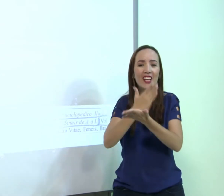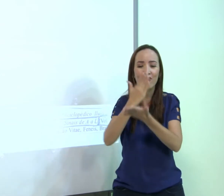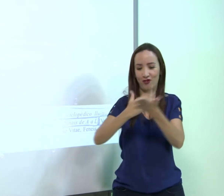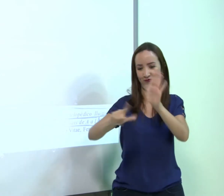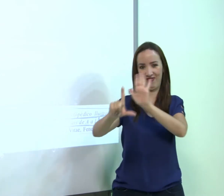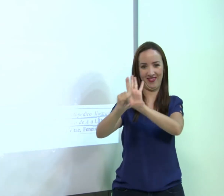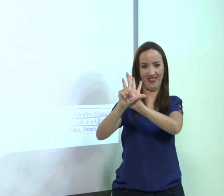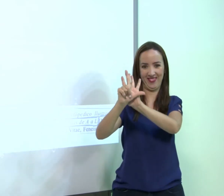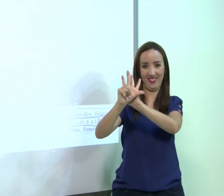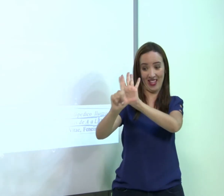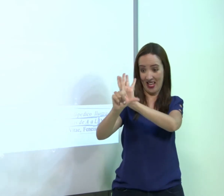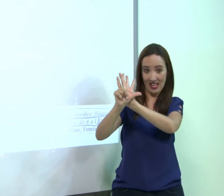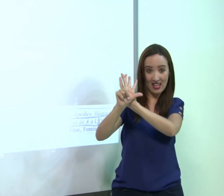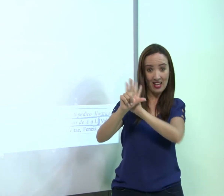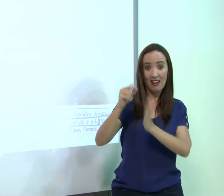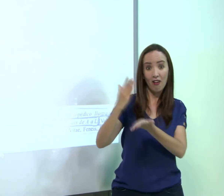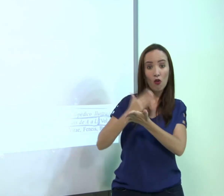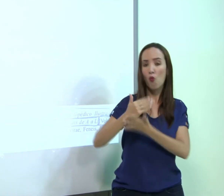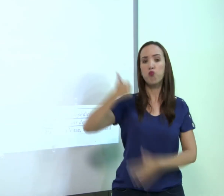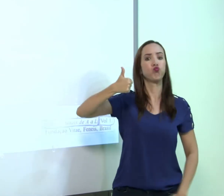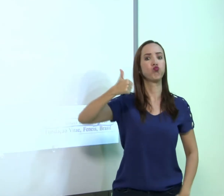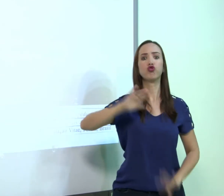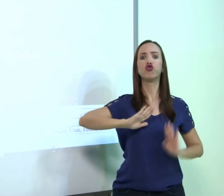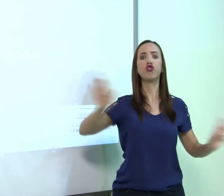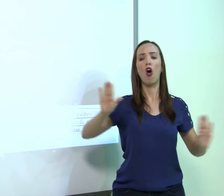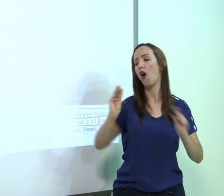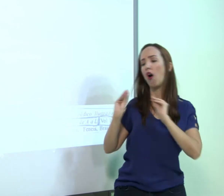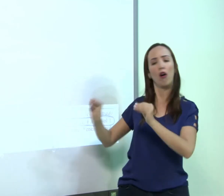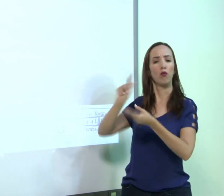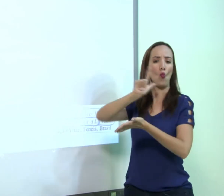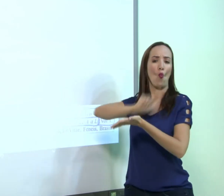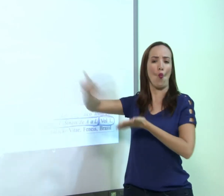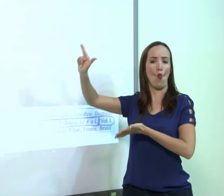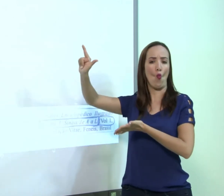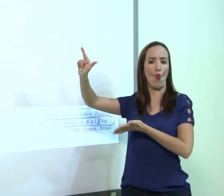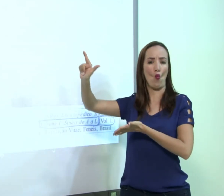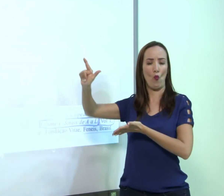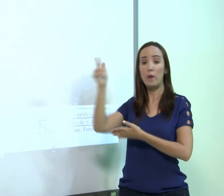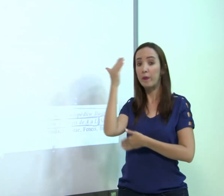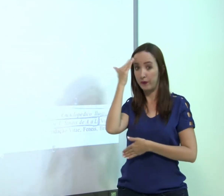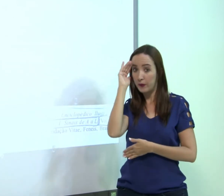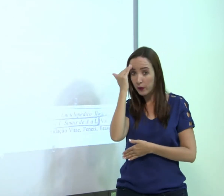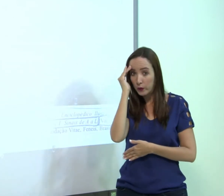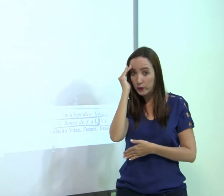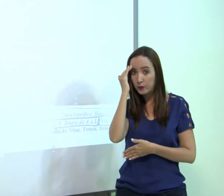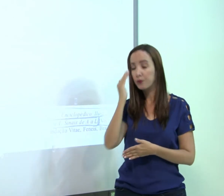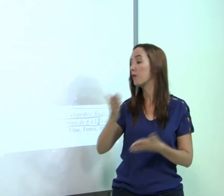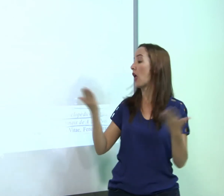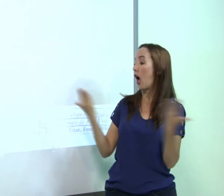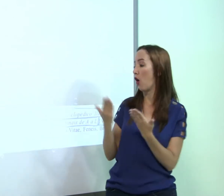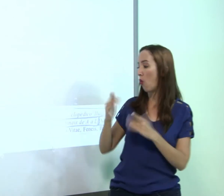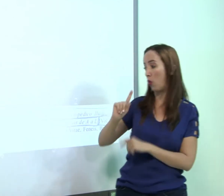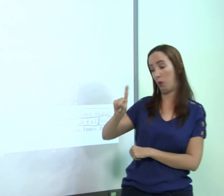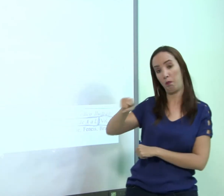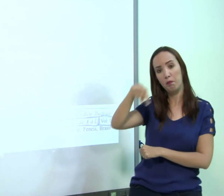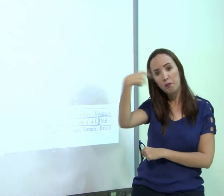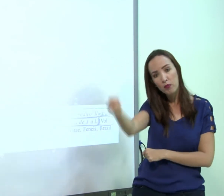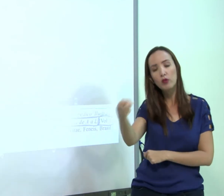por exemplo, Ronice, pega-se um livro dela e coloca. Então, como é um volume só, não